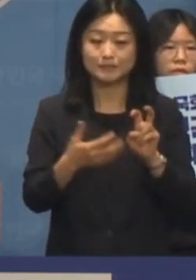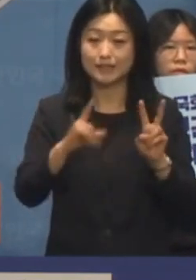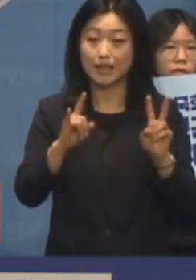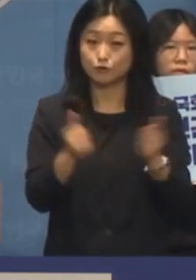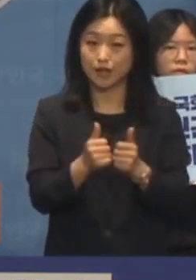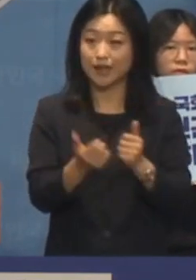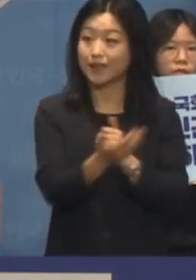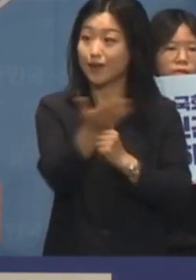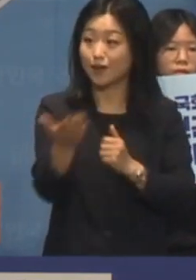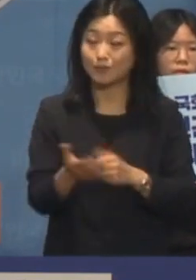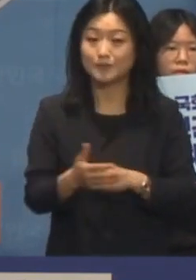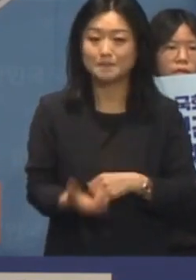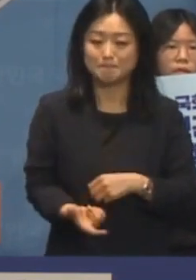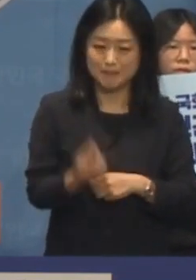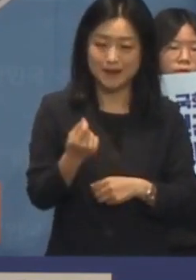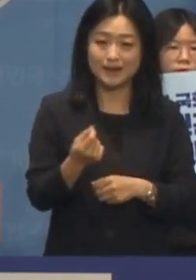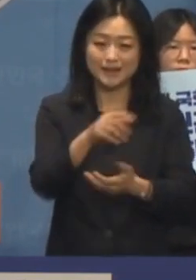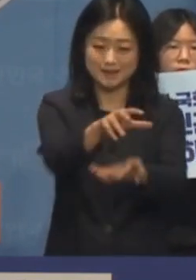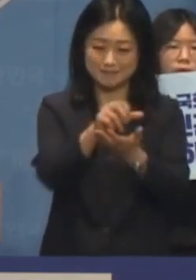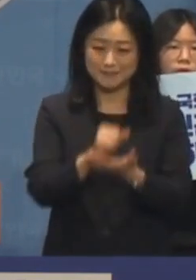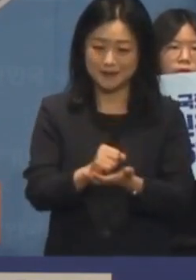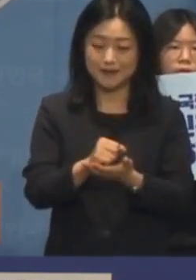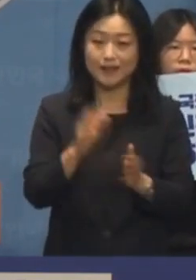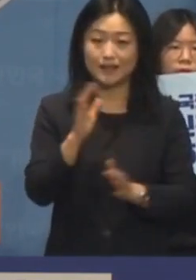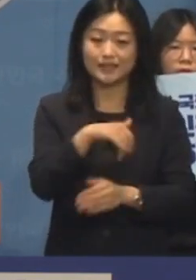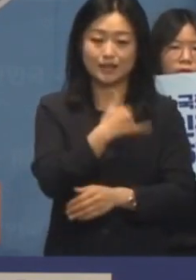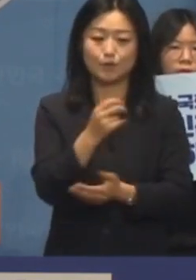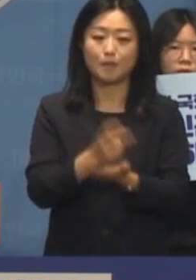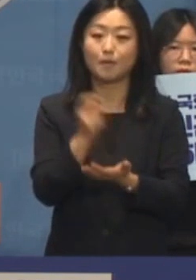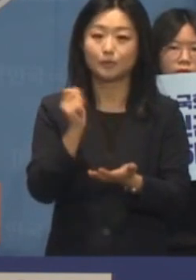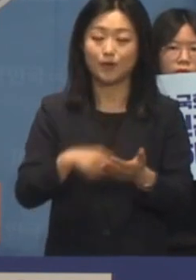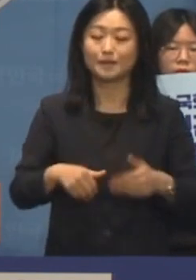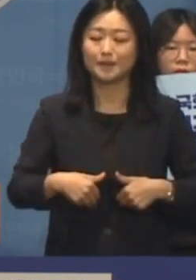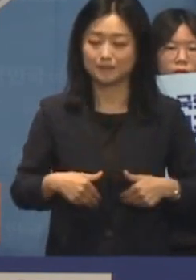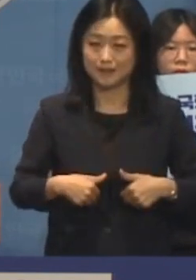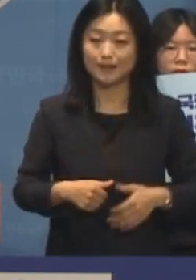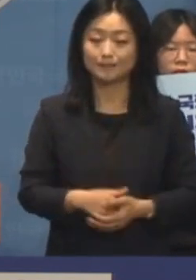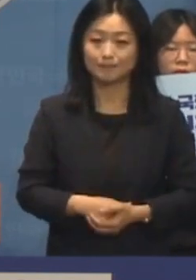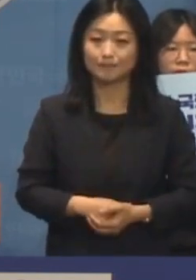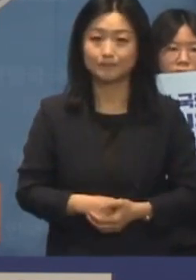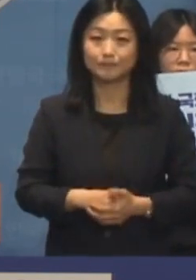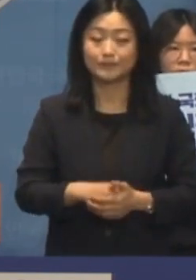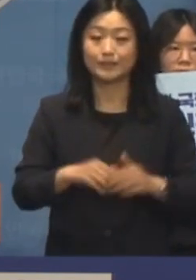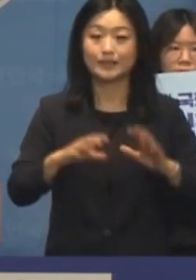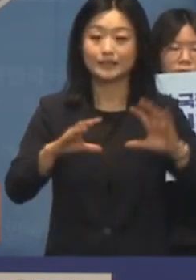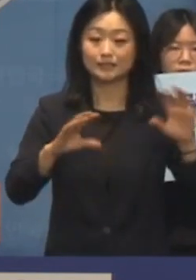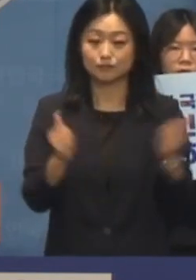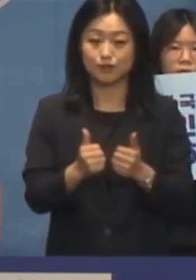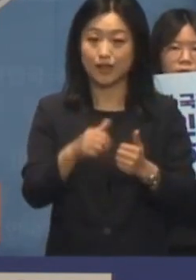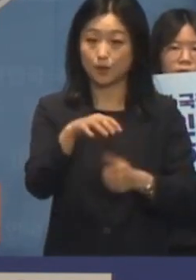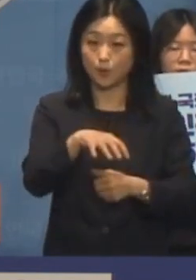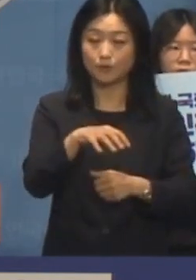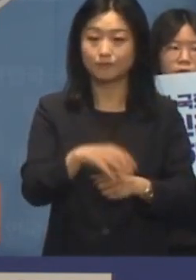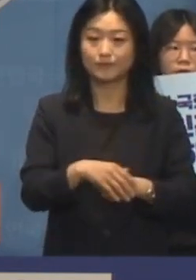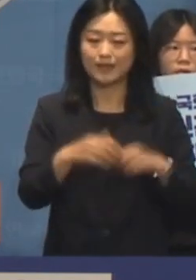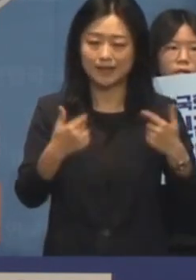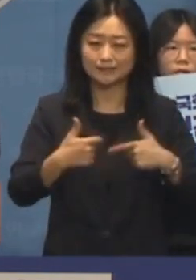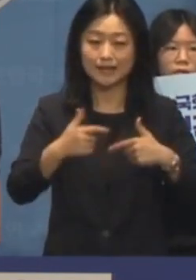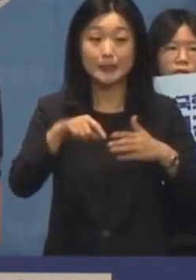민의를 받들어서 신속히 학생인권법을 통과시켜야 합니다. 정치꾼은 다음 선거만을